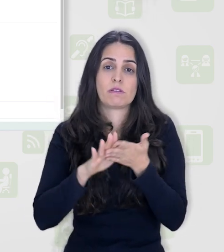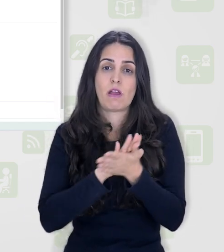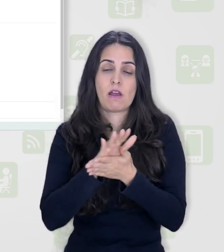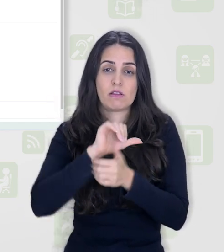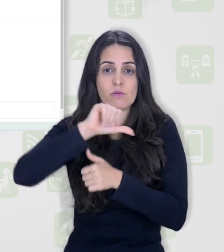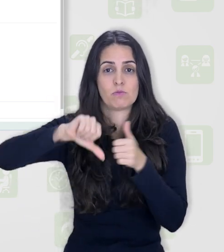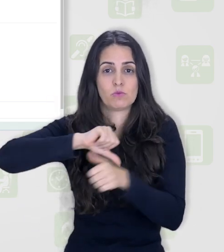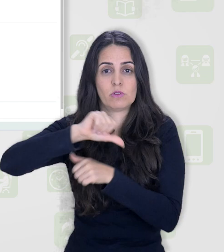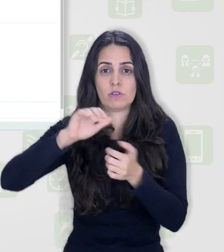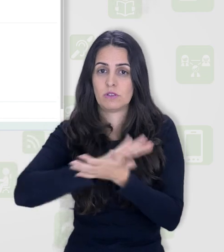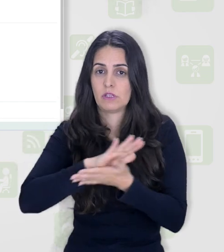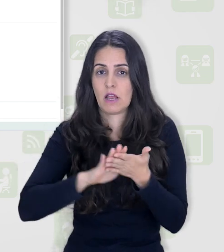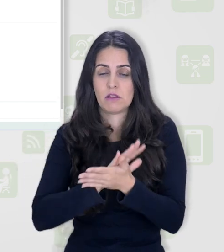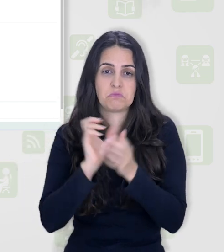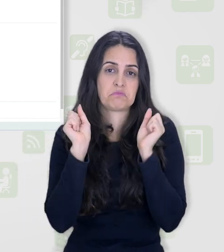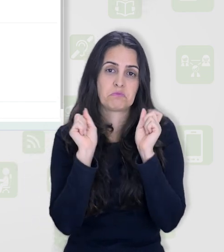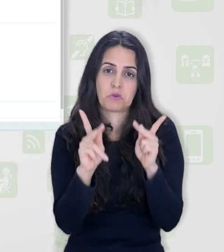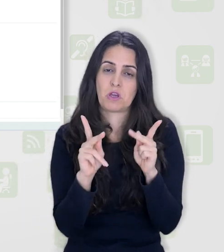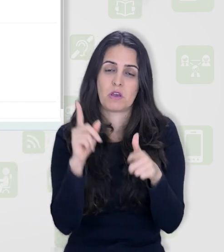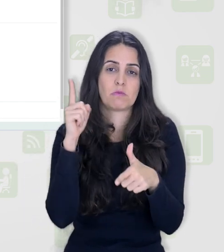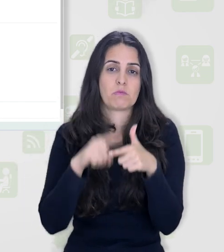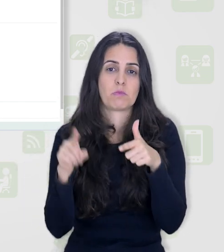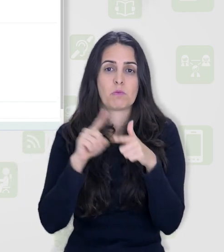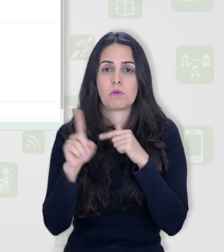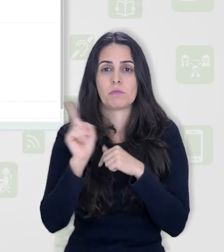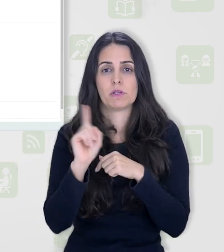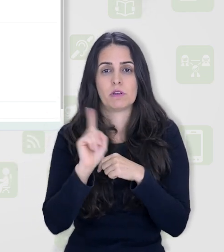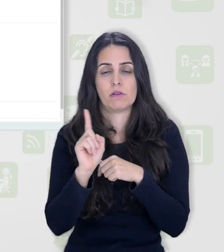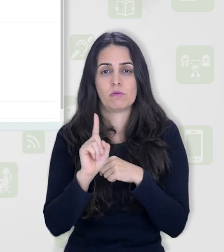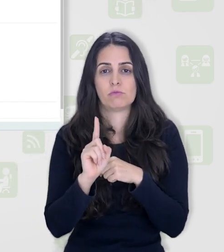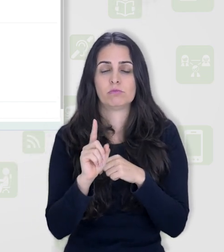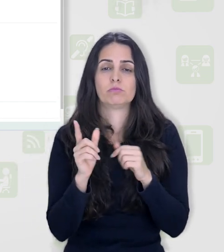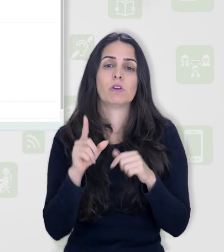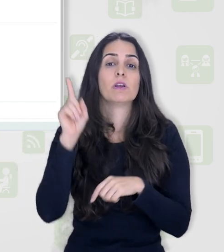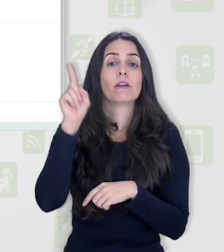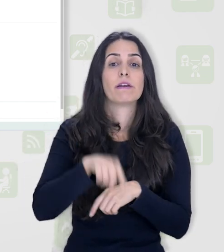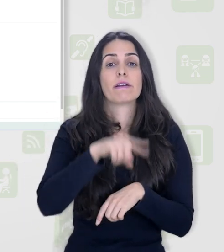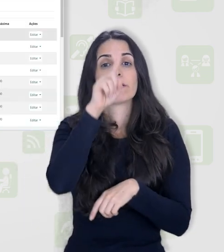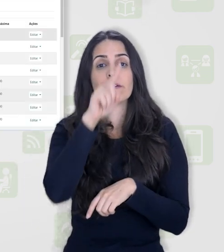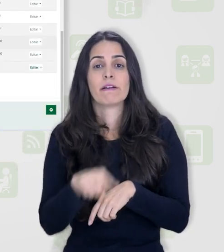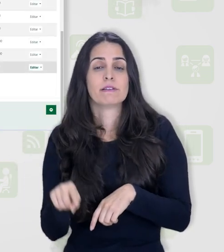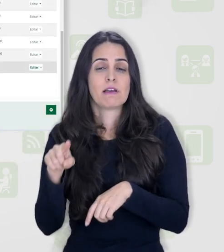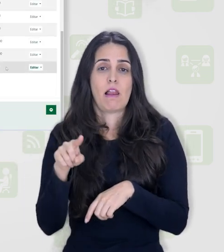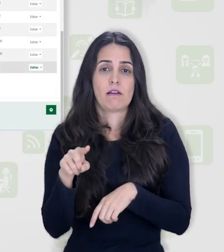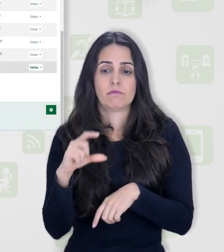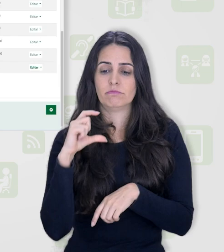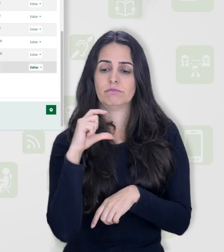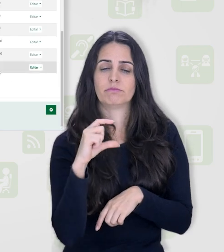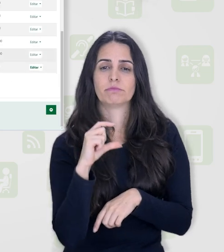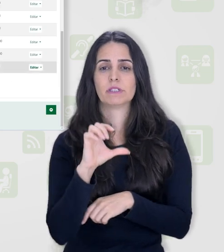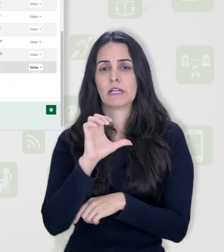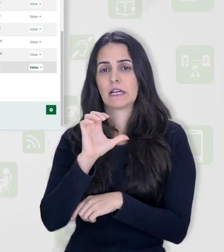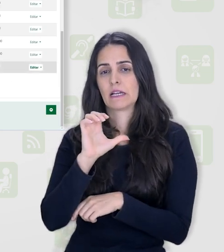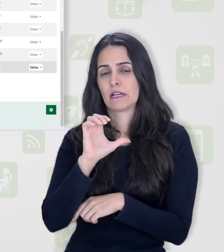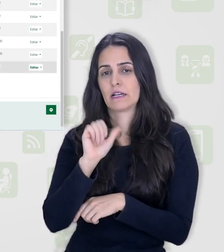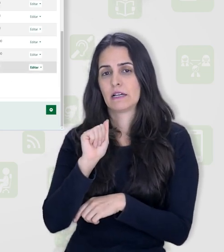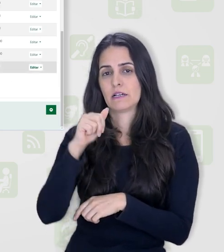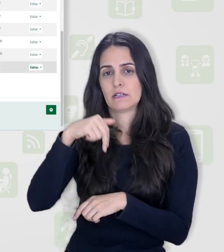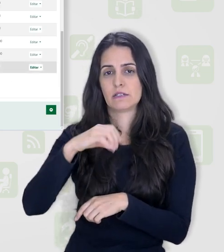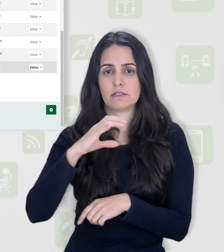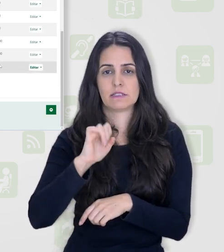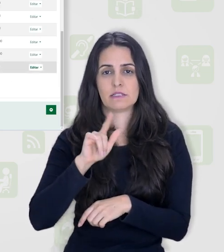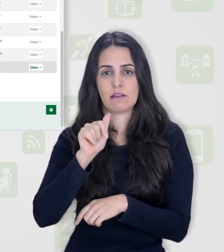alteração aqui tudo bem eu não preciso nem mexer eu vou cancelar aqui vou fazer aquela conferência